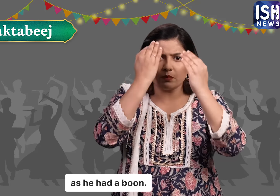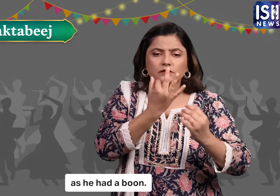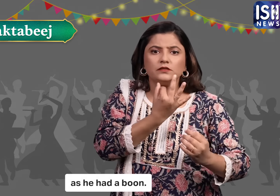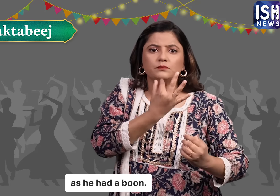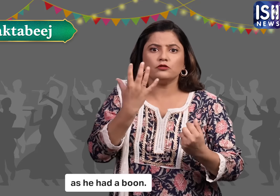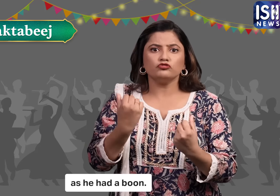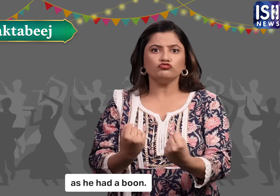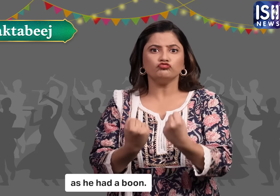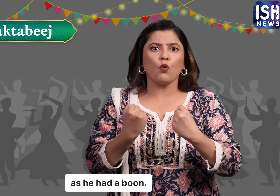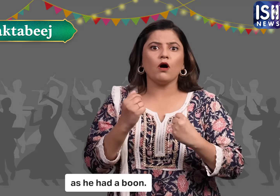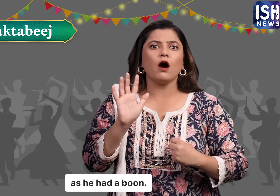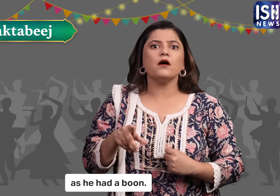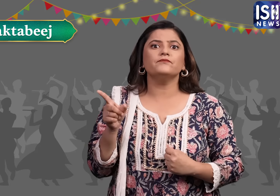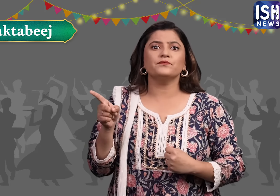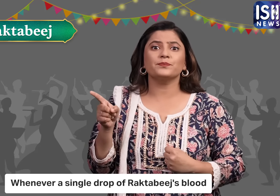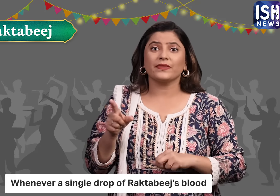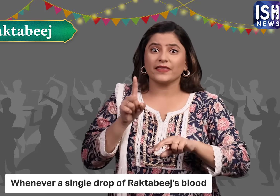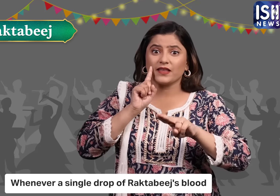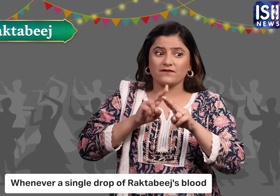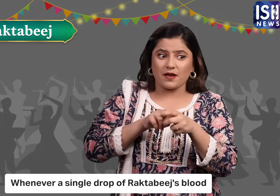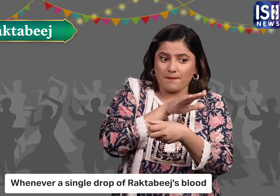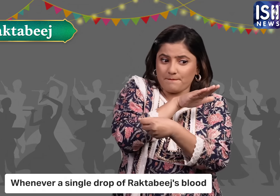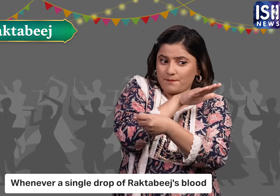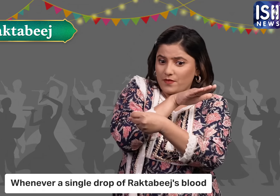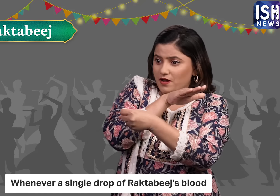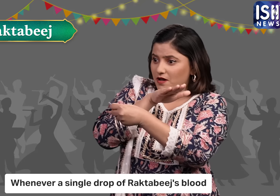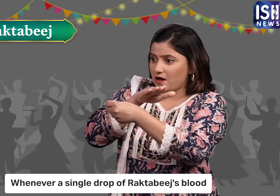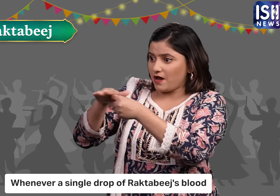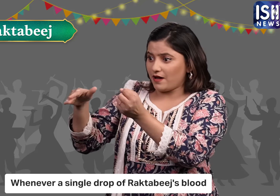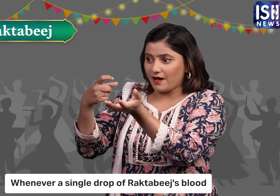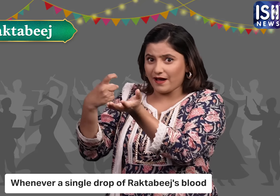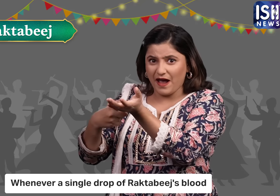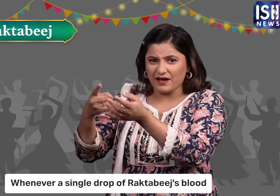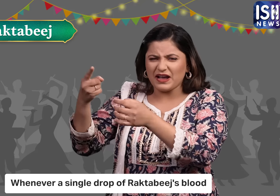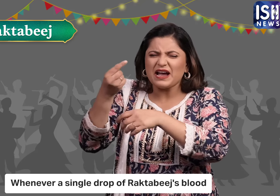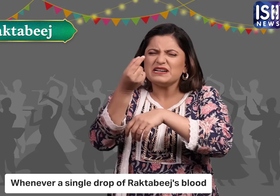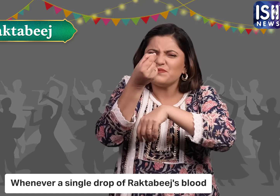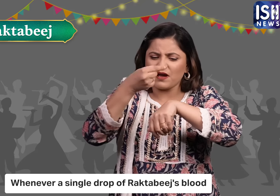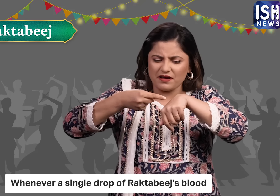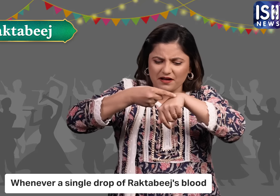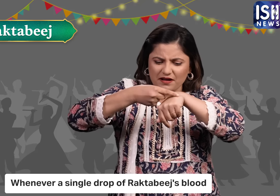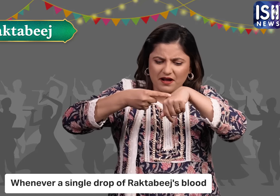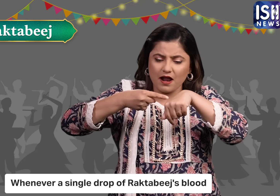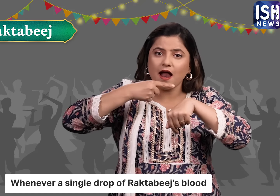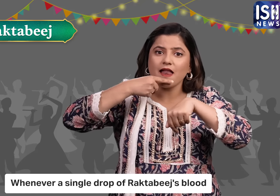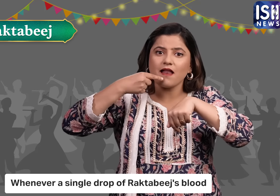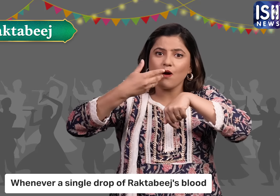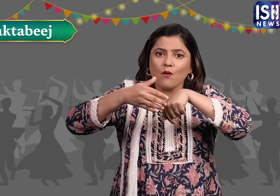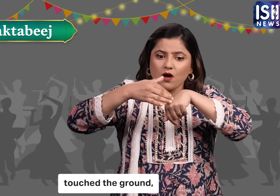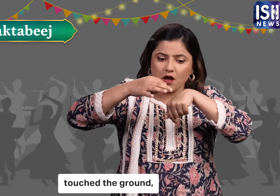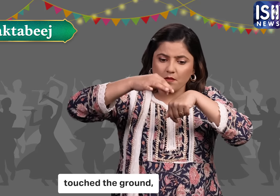था। जब भी रक्तबीज के रक्त की एक बूंद जमीन को